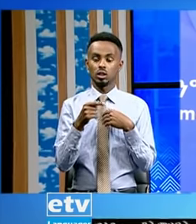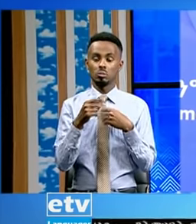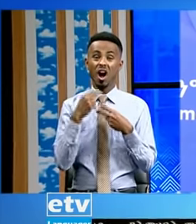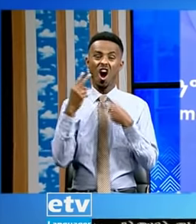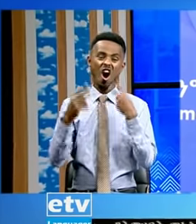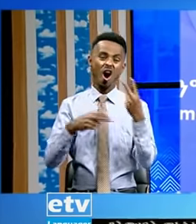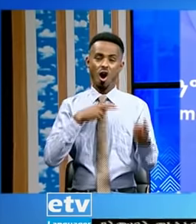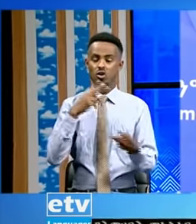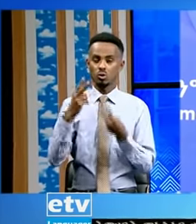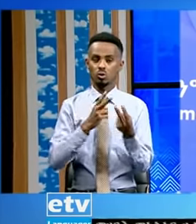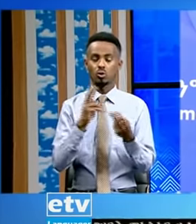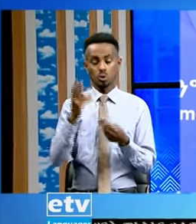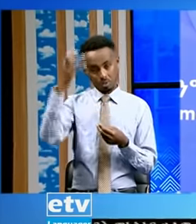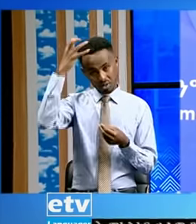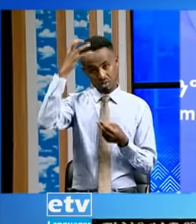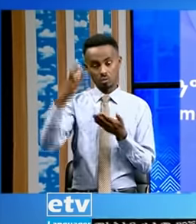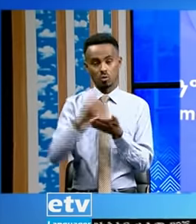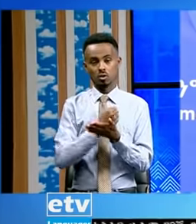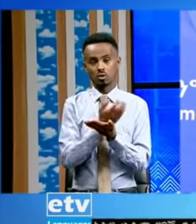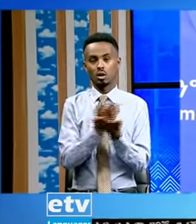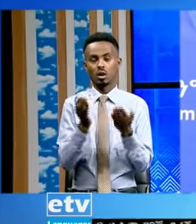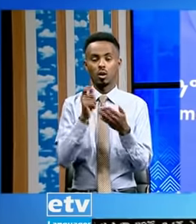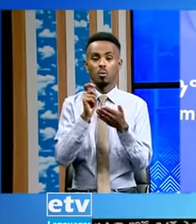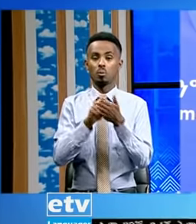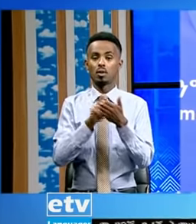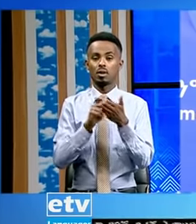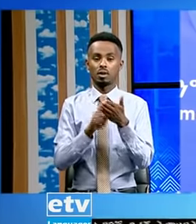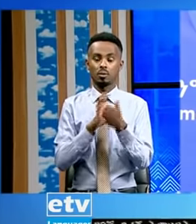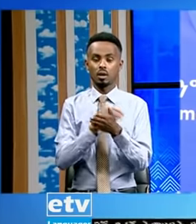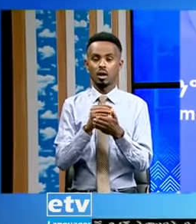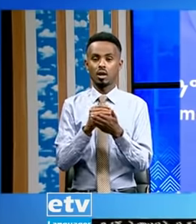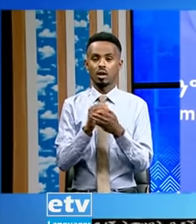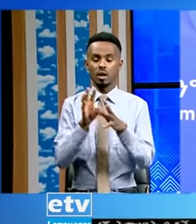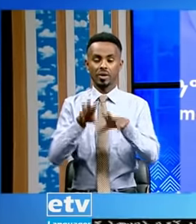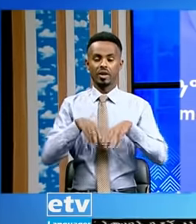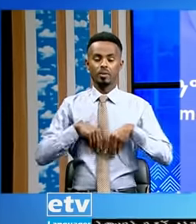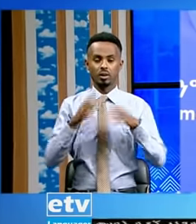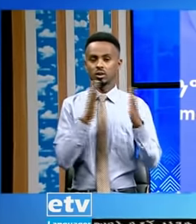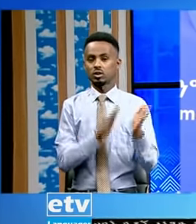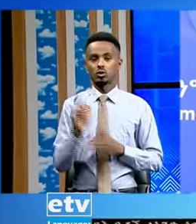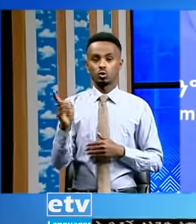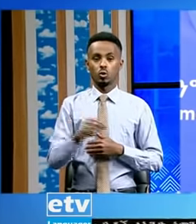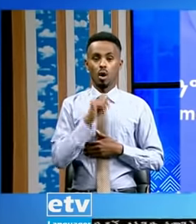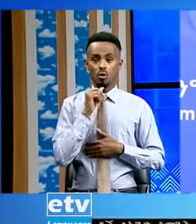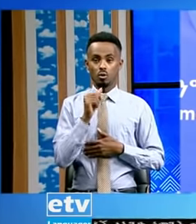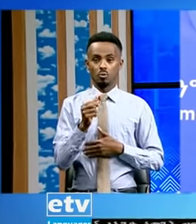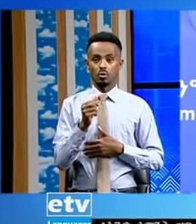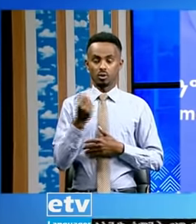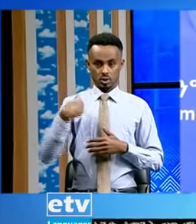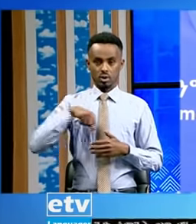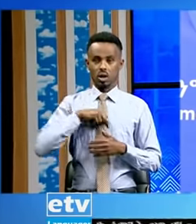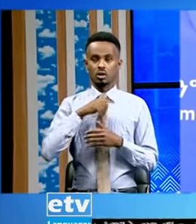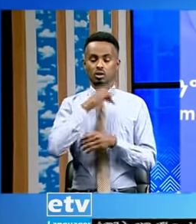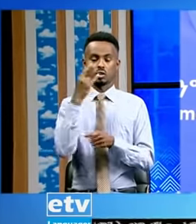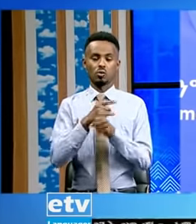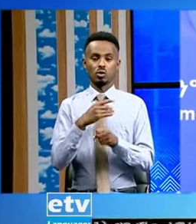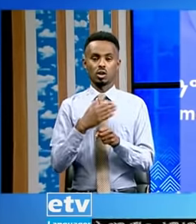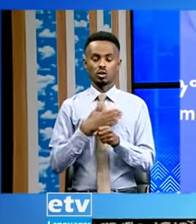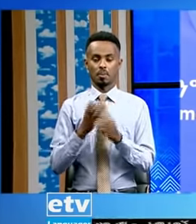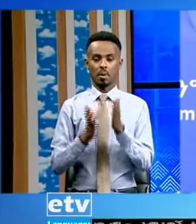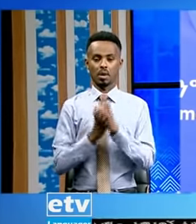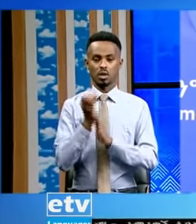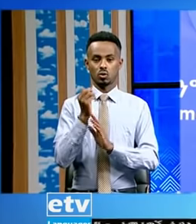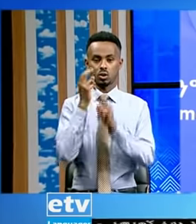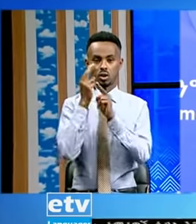እንደሚያስተጋቡት ጩኸት መንግስት የሚወስደውን ነገር መዘገብና ለመቀበል ዝግጁ ባይሆኑም እኛ ዜጎቻችን